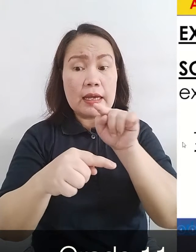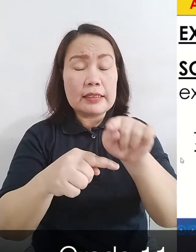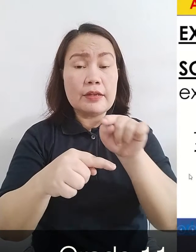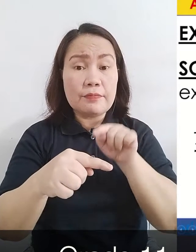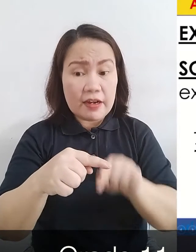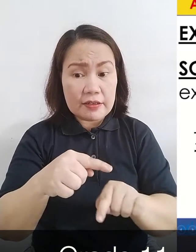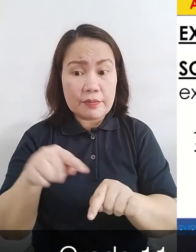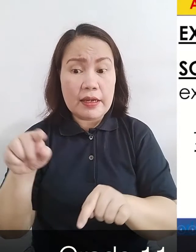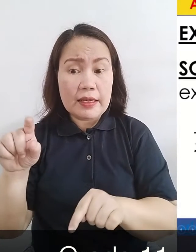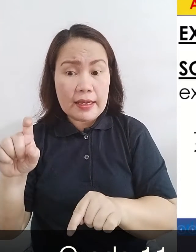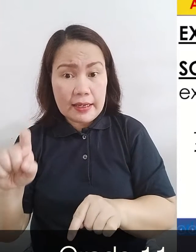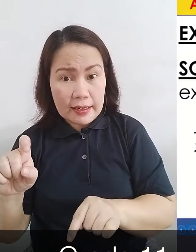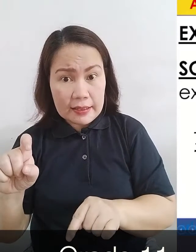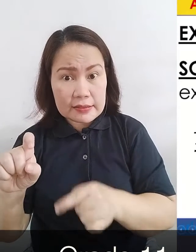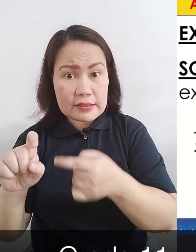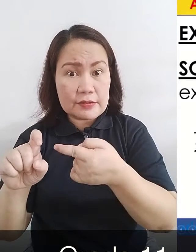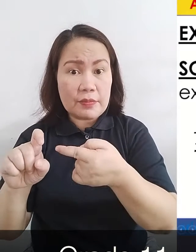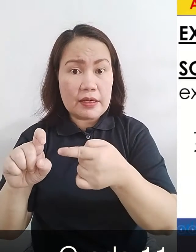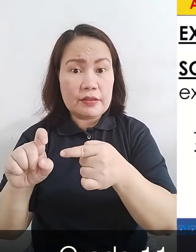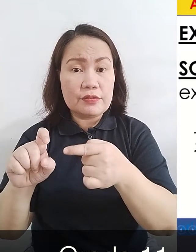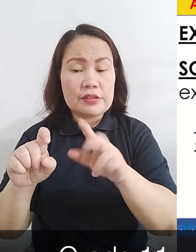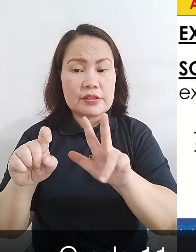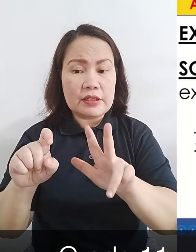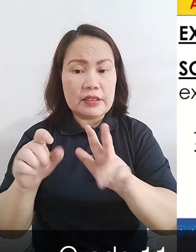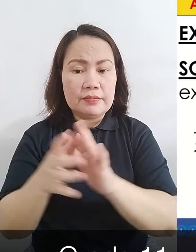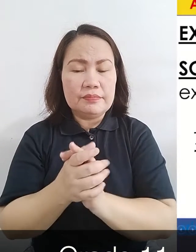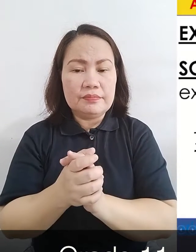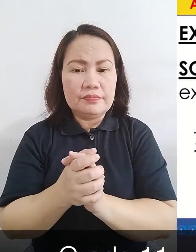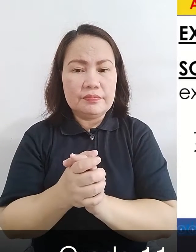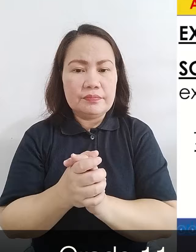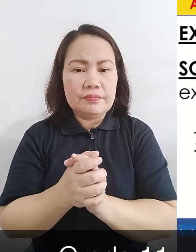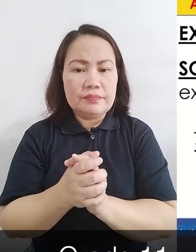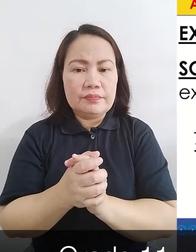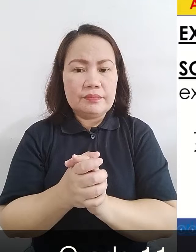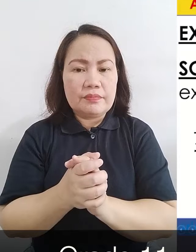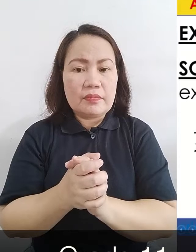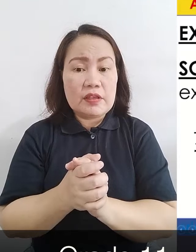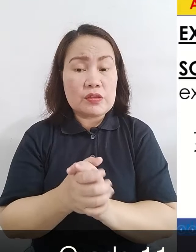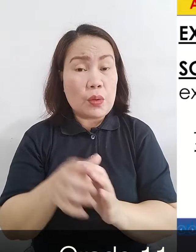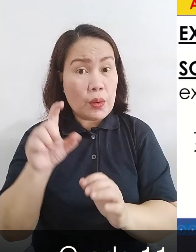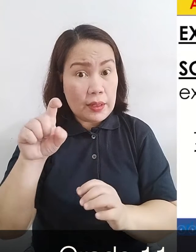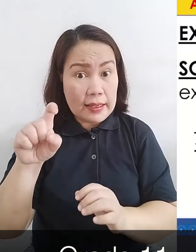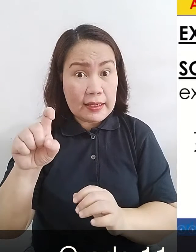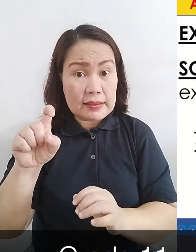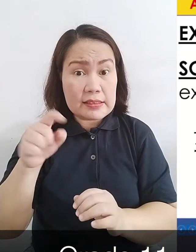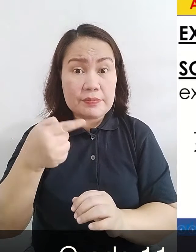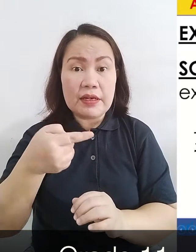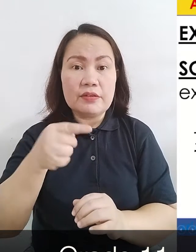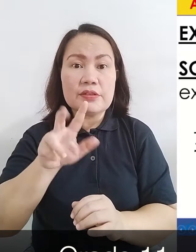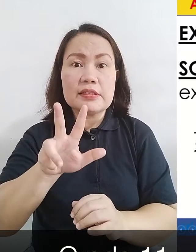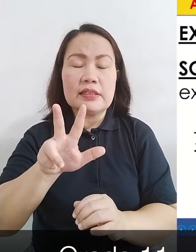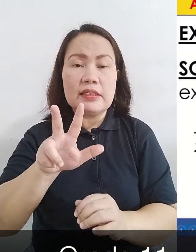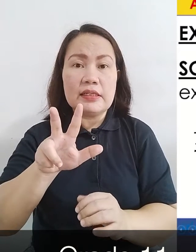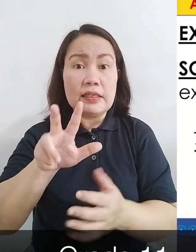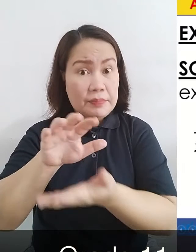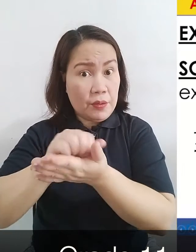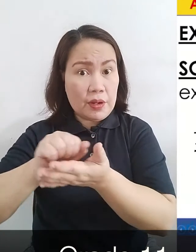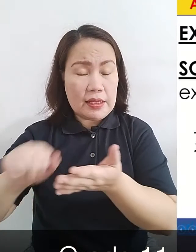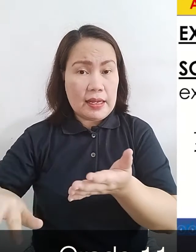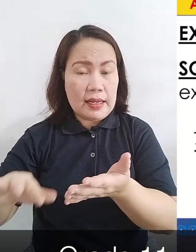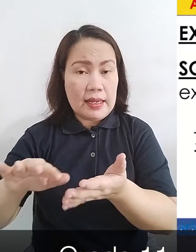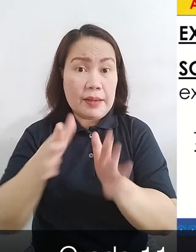divided by x minus 3. So ito yun, no? Itong dalawa na ito. So mawawala yung x minus